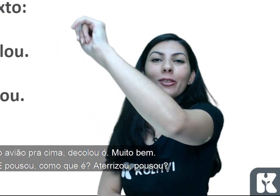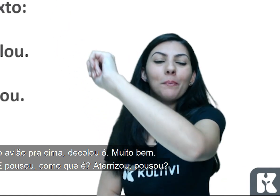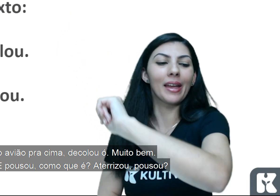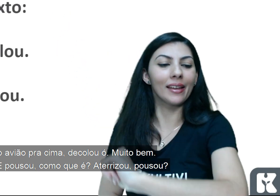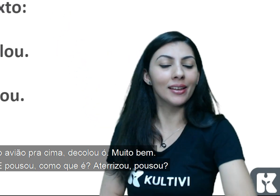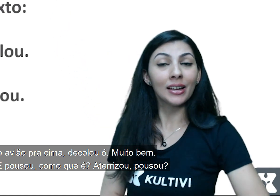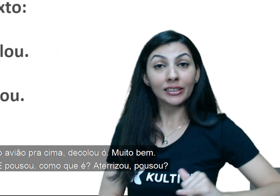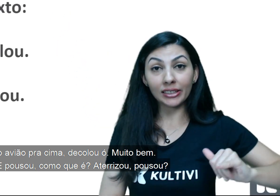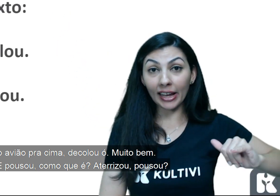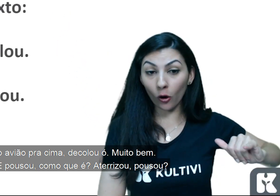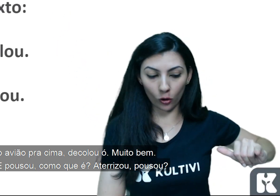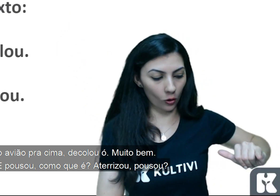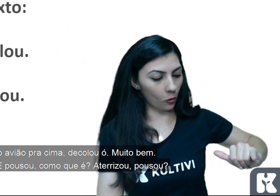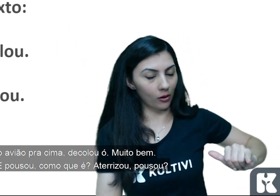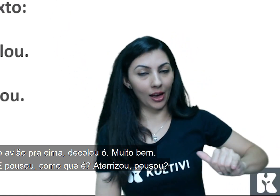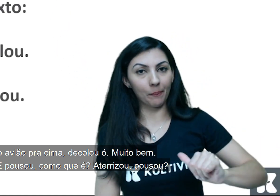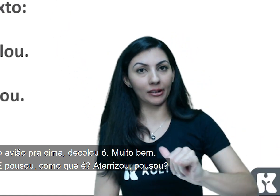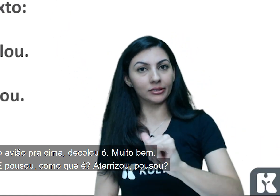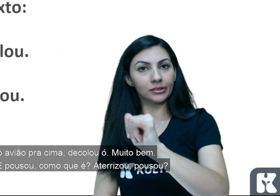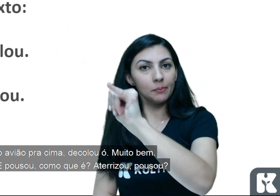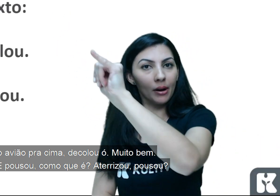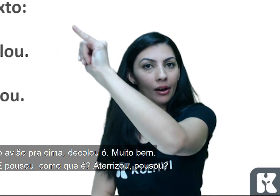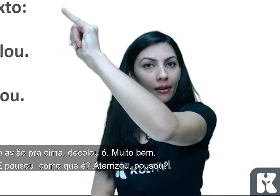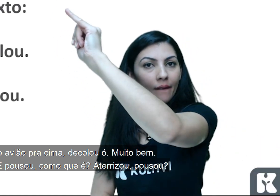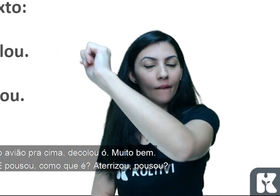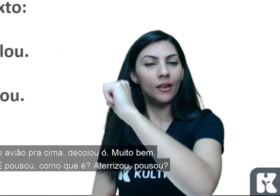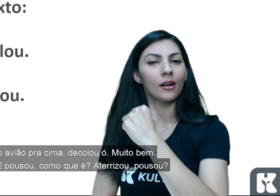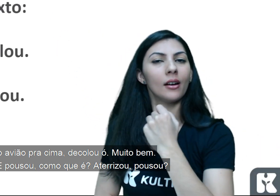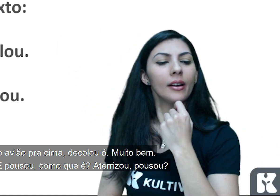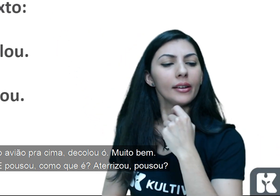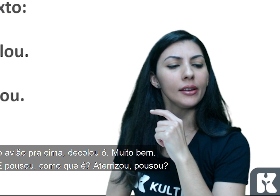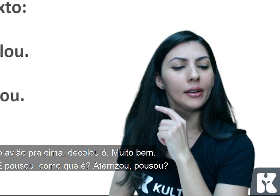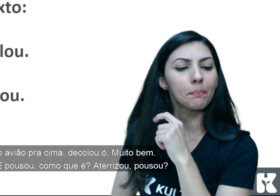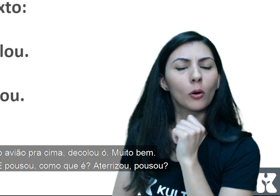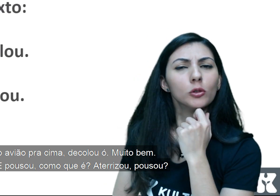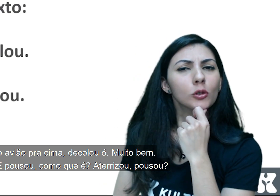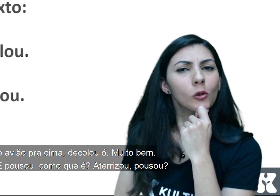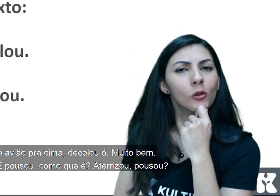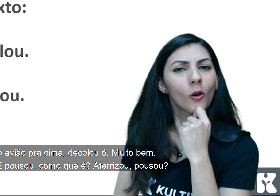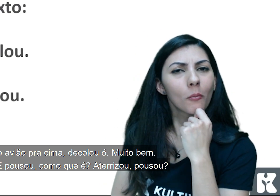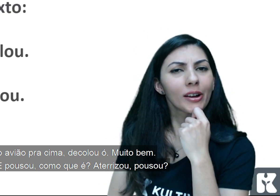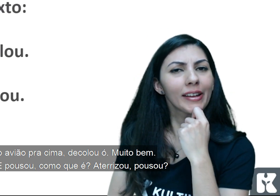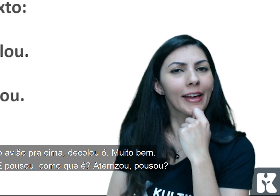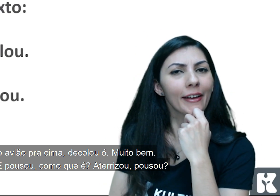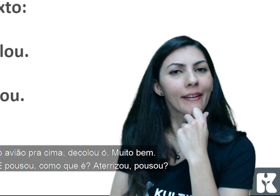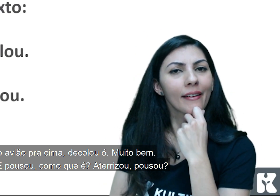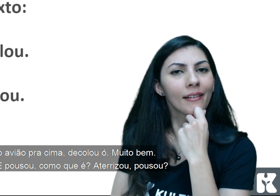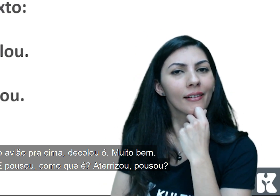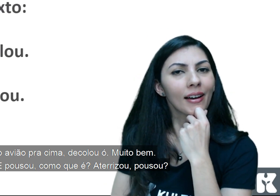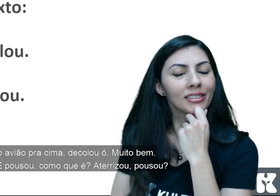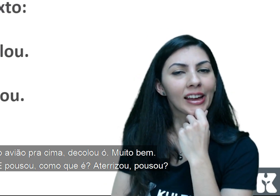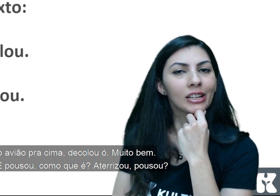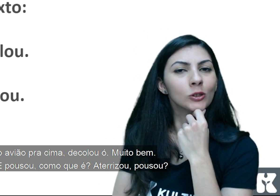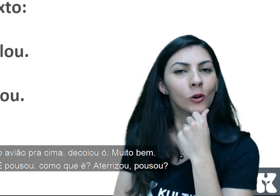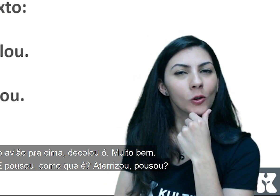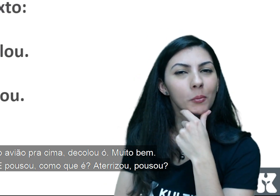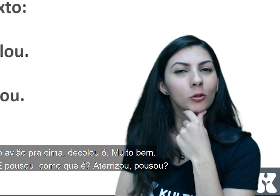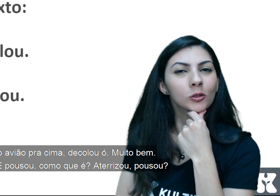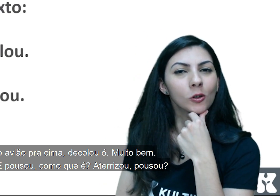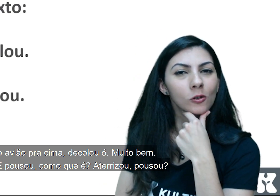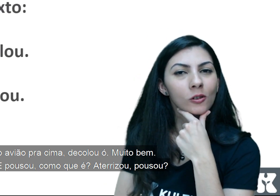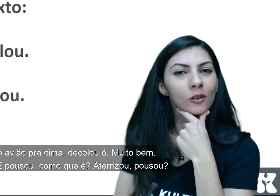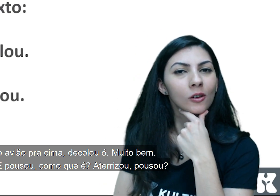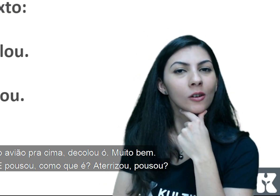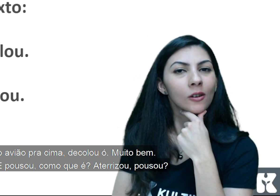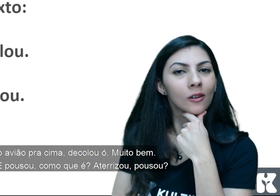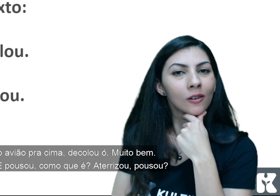Muito bem. Se decolou, é para cima e pousou. Como que é? Aterrissou ou